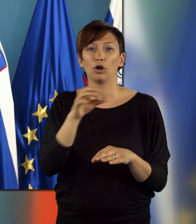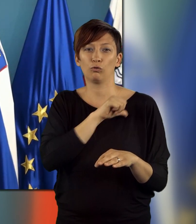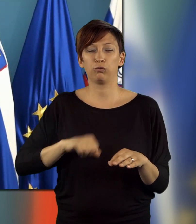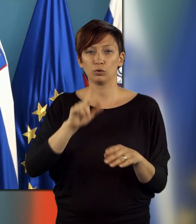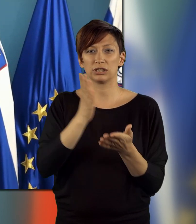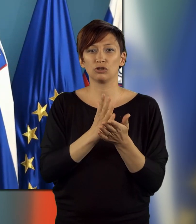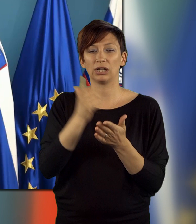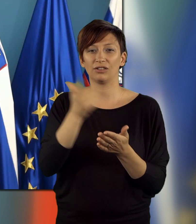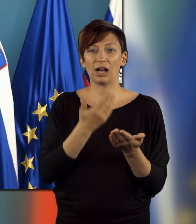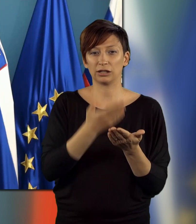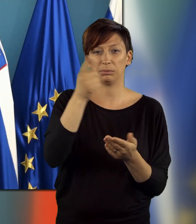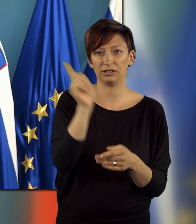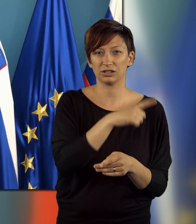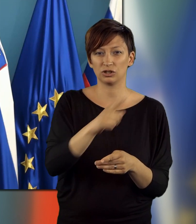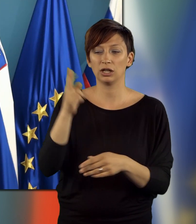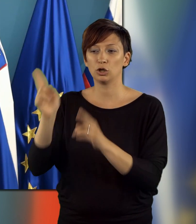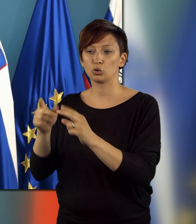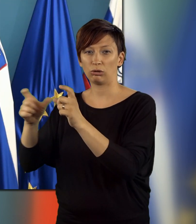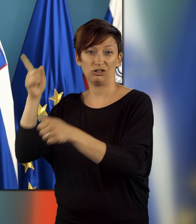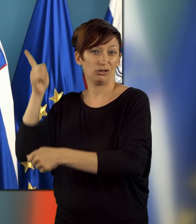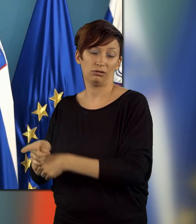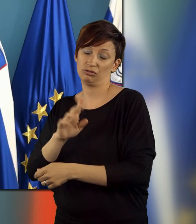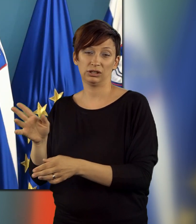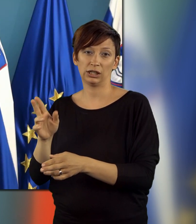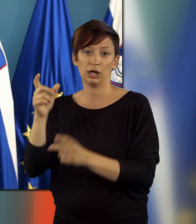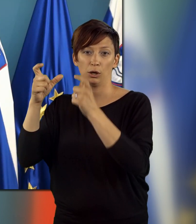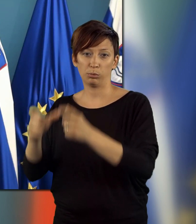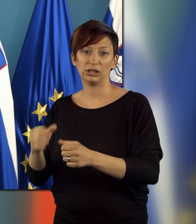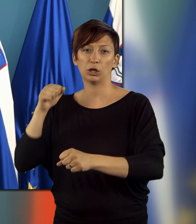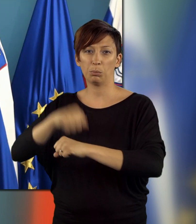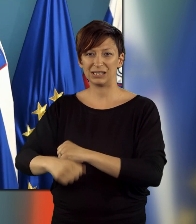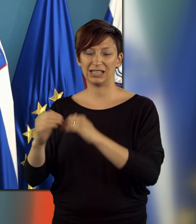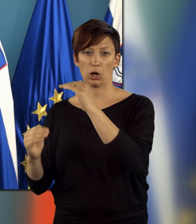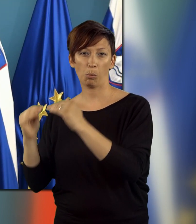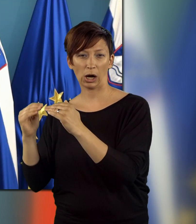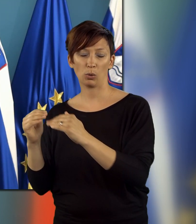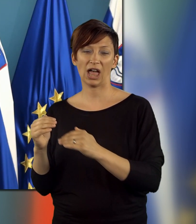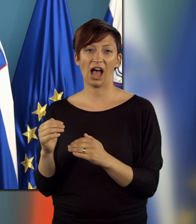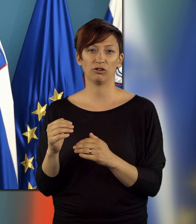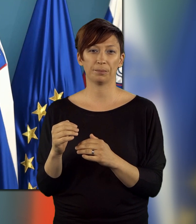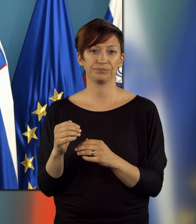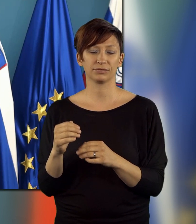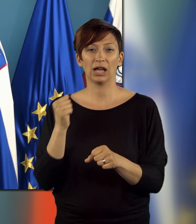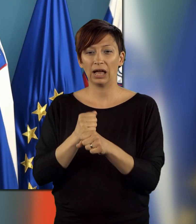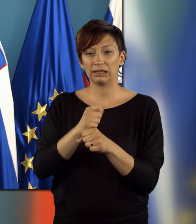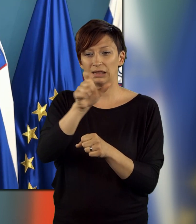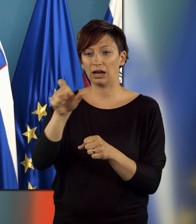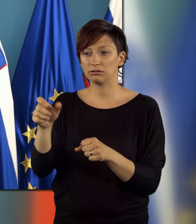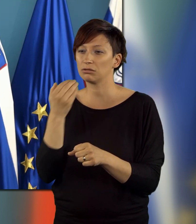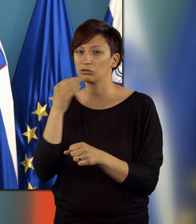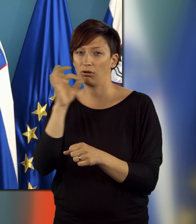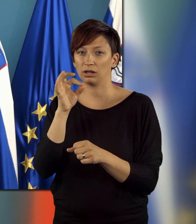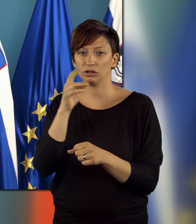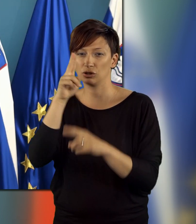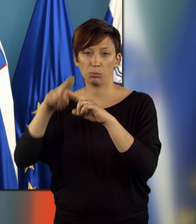vložil predlog za stečaj, sodišče je spet odločilo, da gre podjetje v prisilno poravnavo. delavcev skoraj nič več